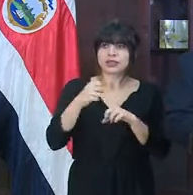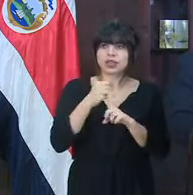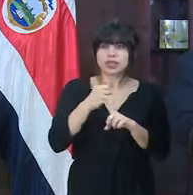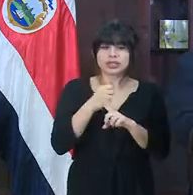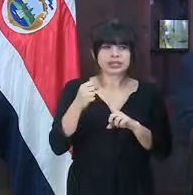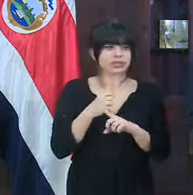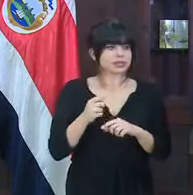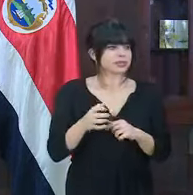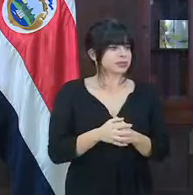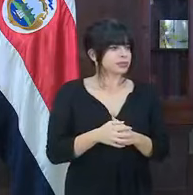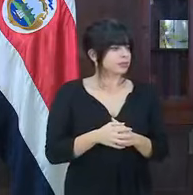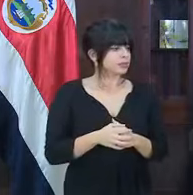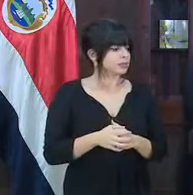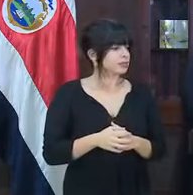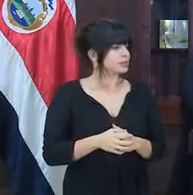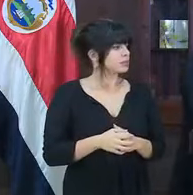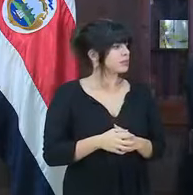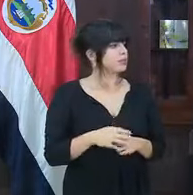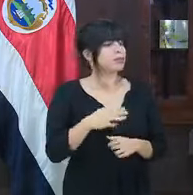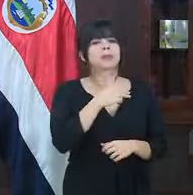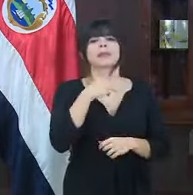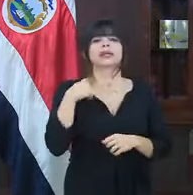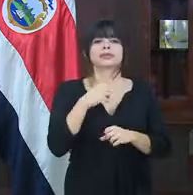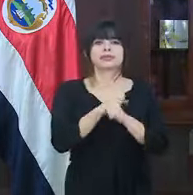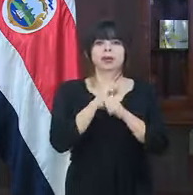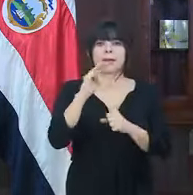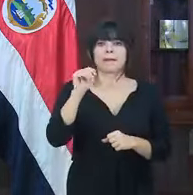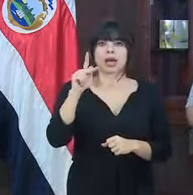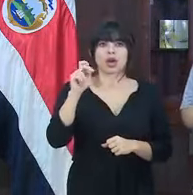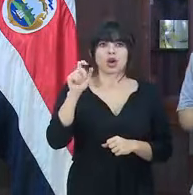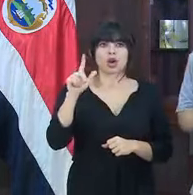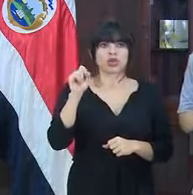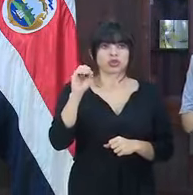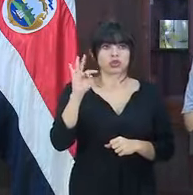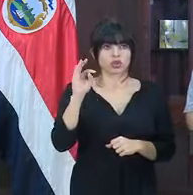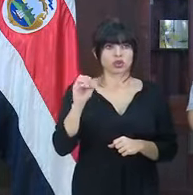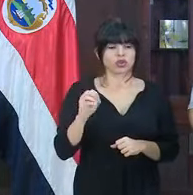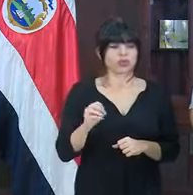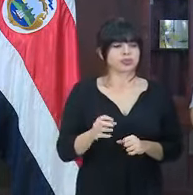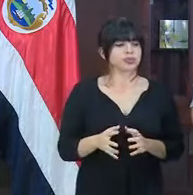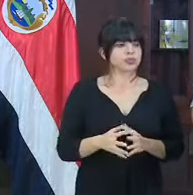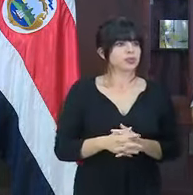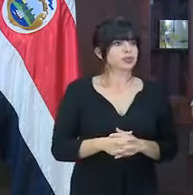violencia. Sí. Señor ministro de Seguridad, don Michael Soto.